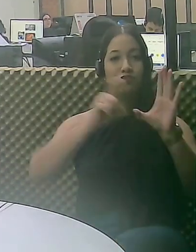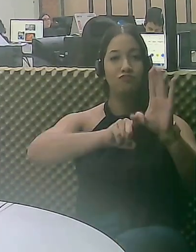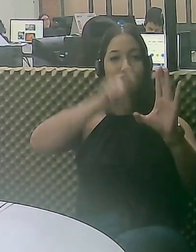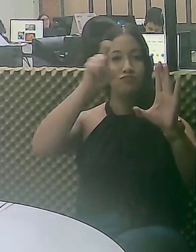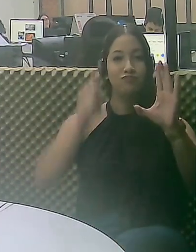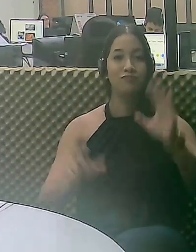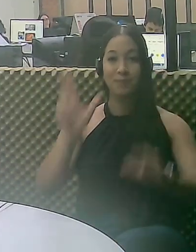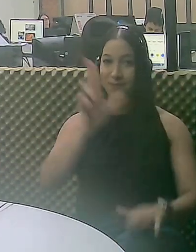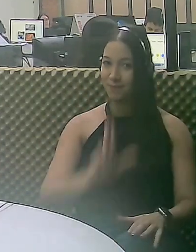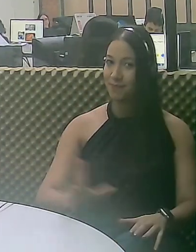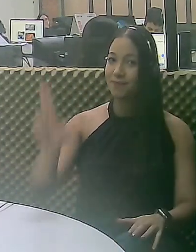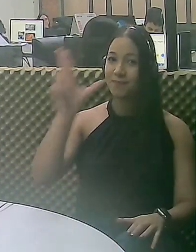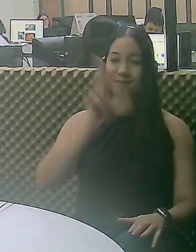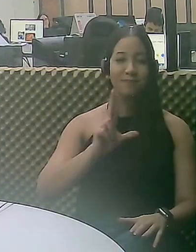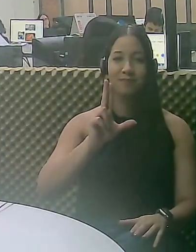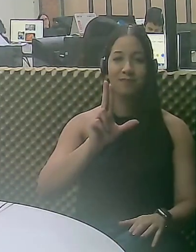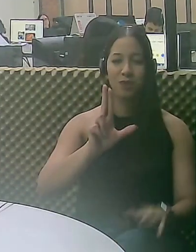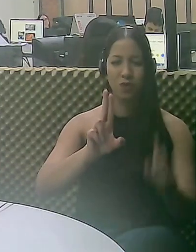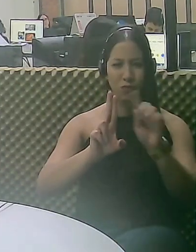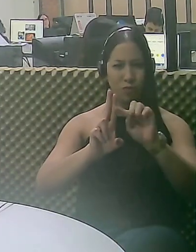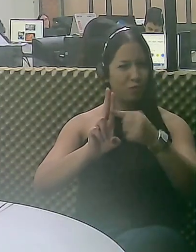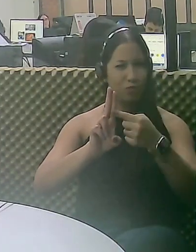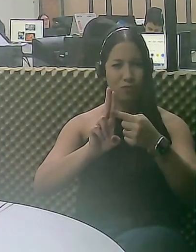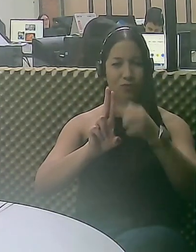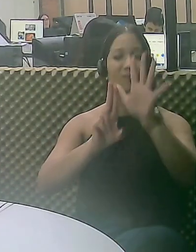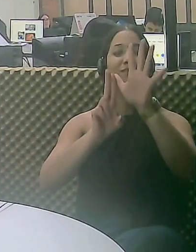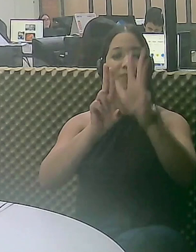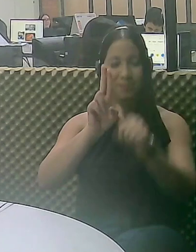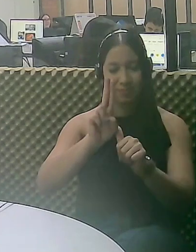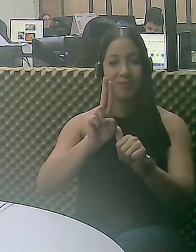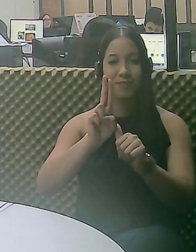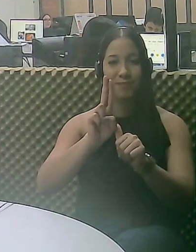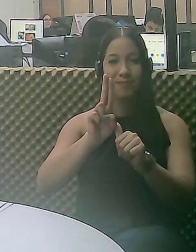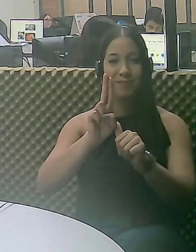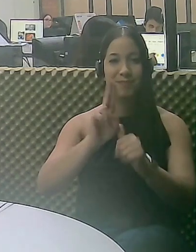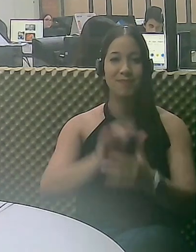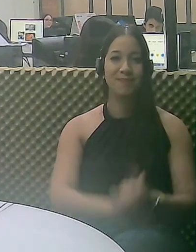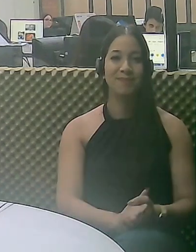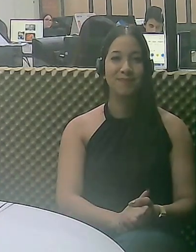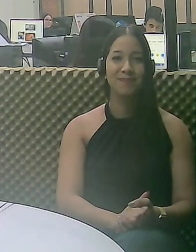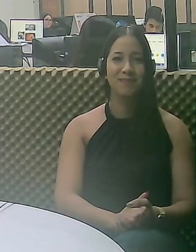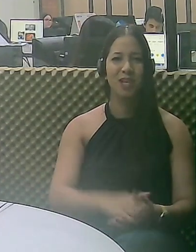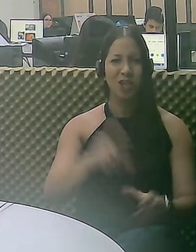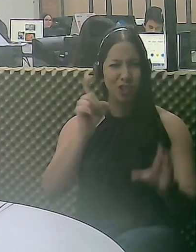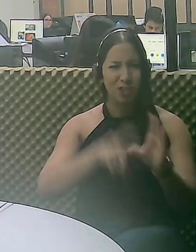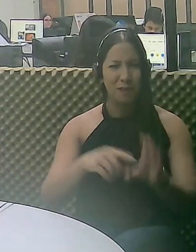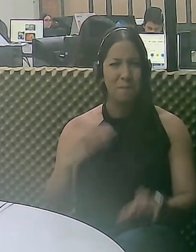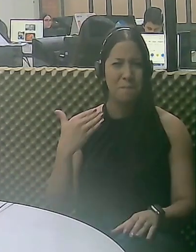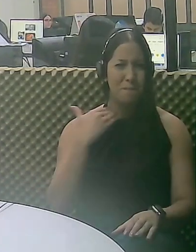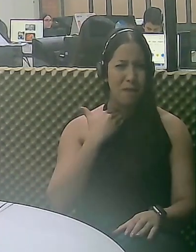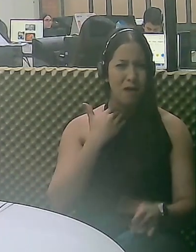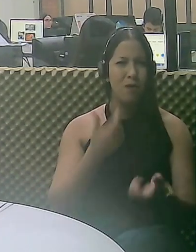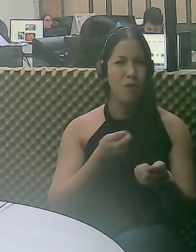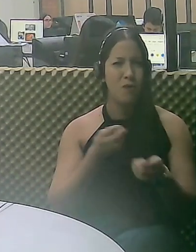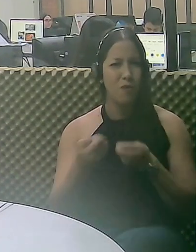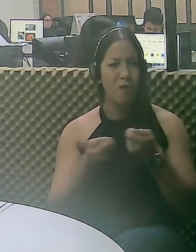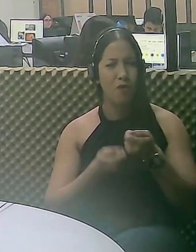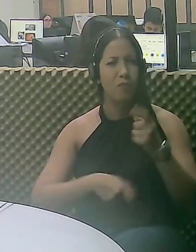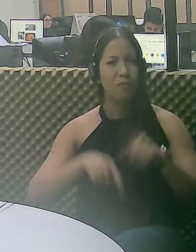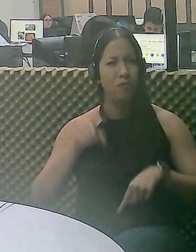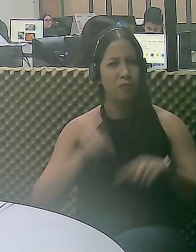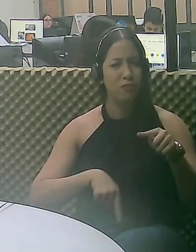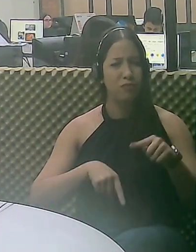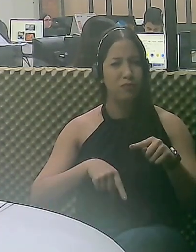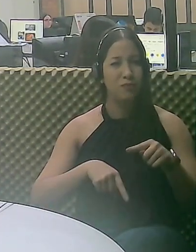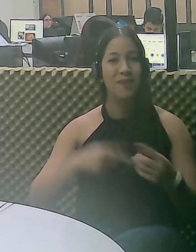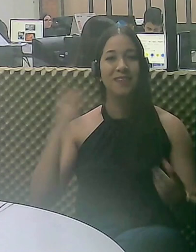Zero em Uberlândia. É pra deixar seu nome assim, ó, limpinho. Tem dívida com o banco, comércio ou protesto?